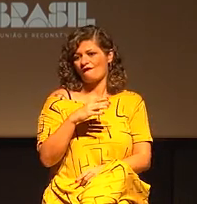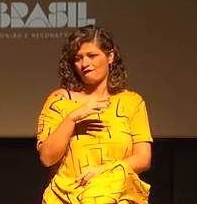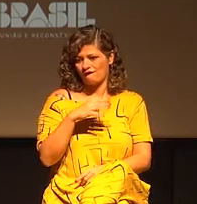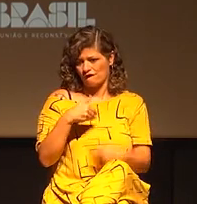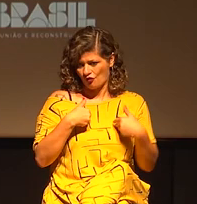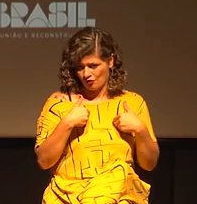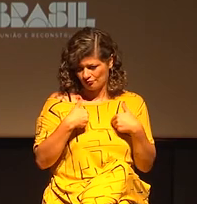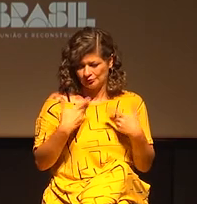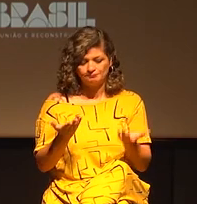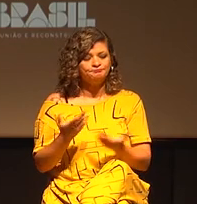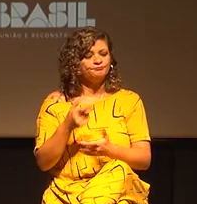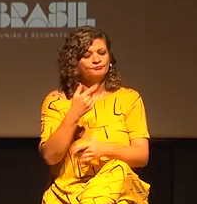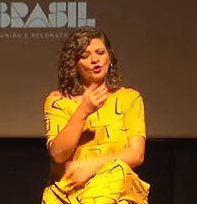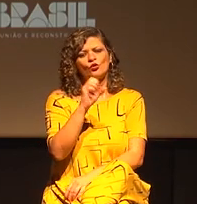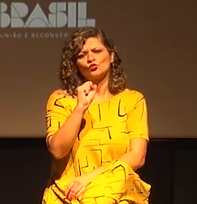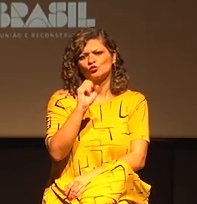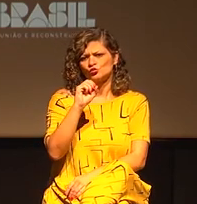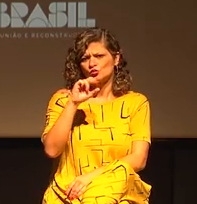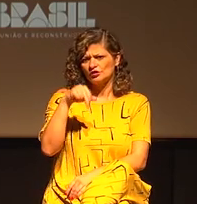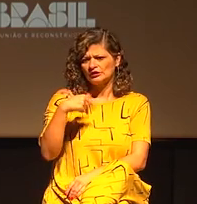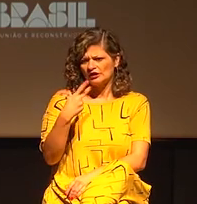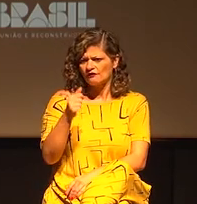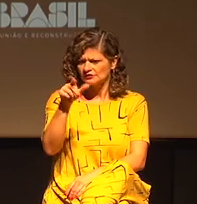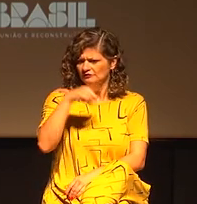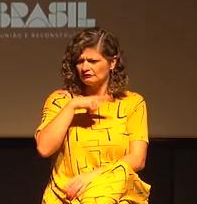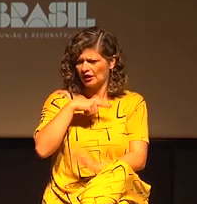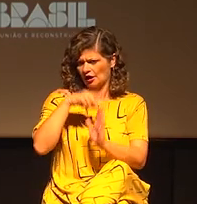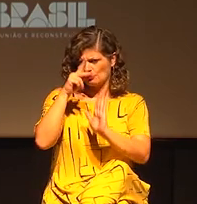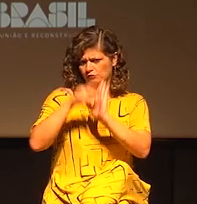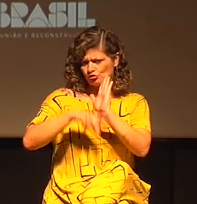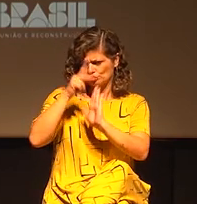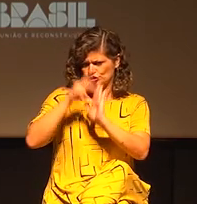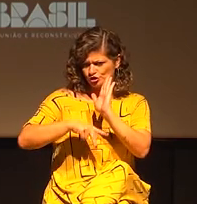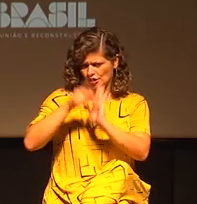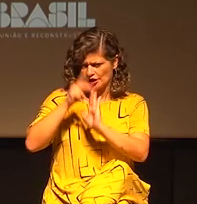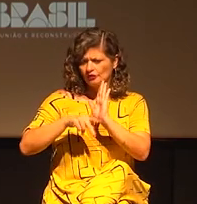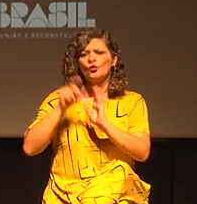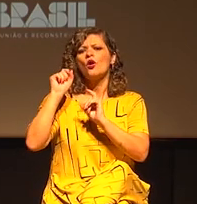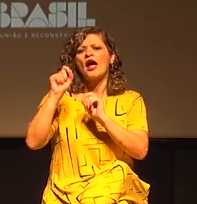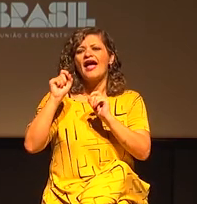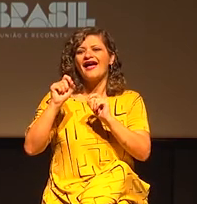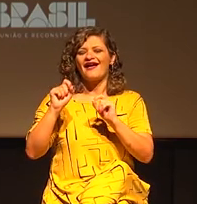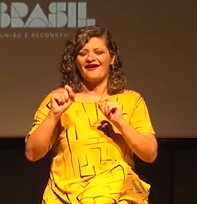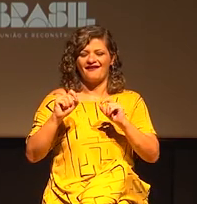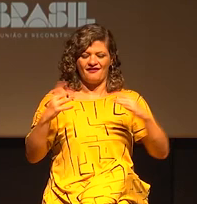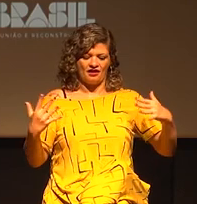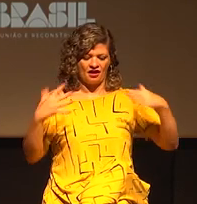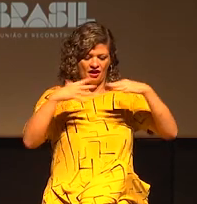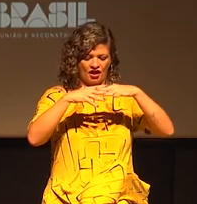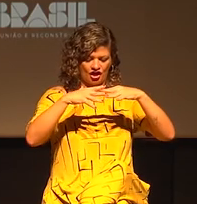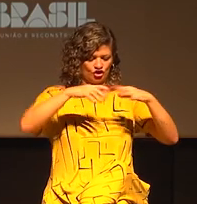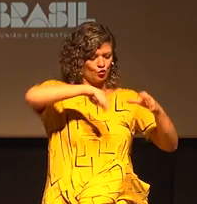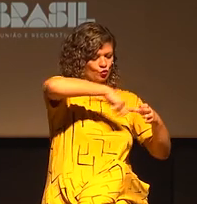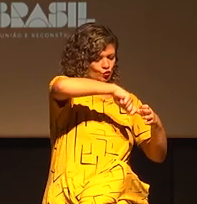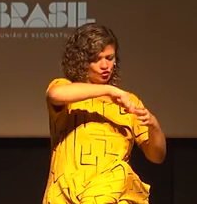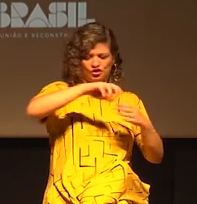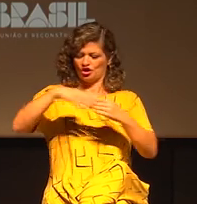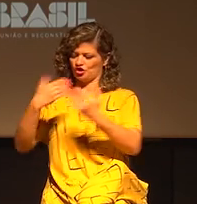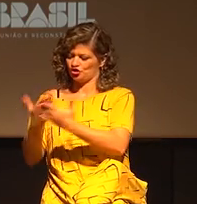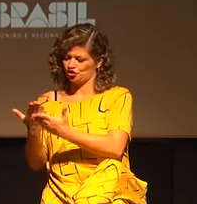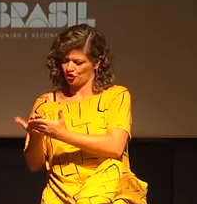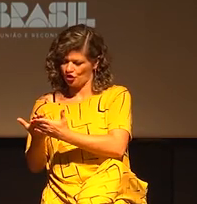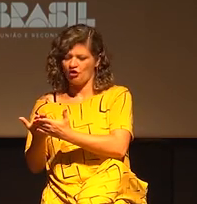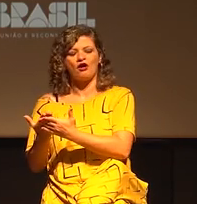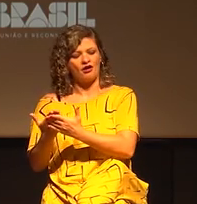eh você tem esse projeto né que eu sei que é o rede cozinha escola que tá eh começou a esse